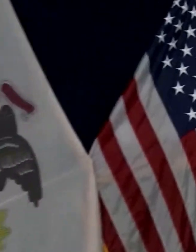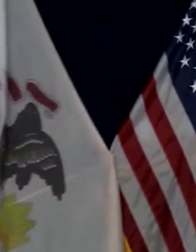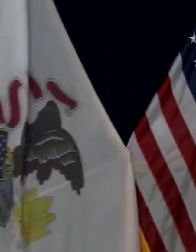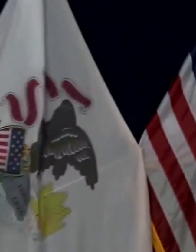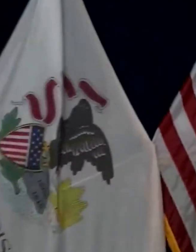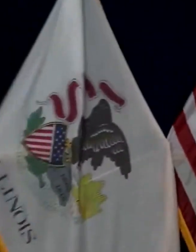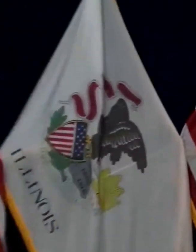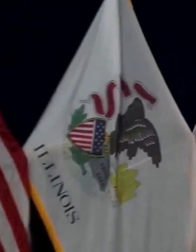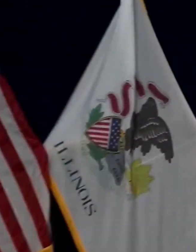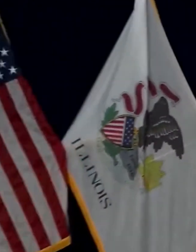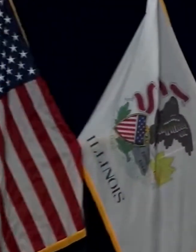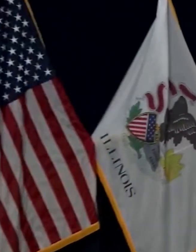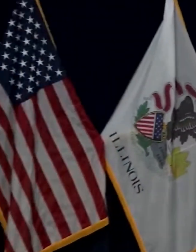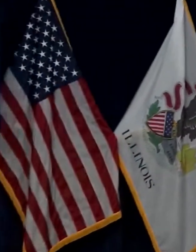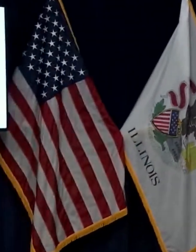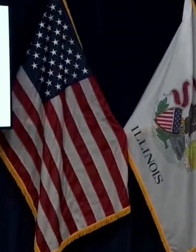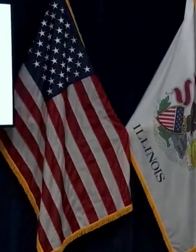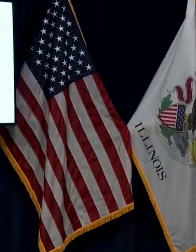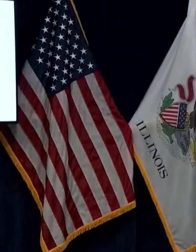questions.